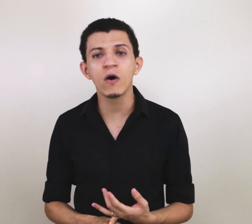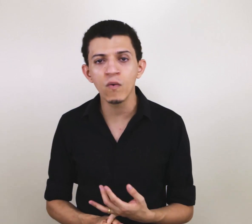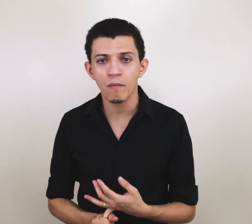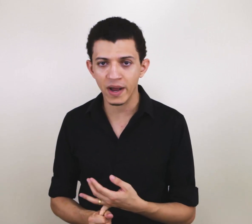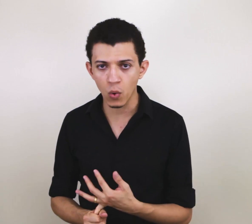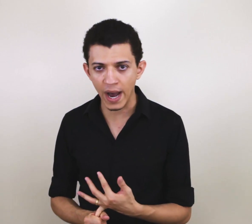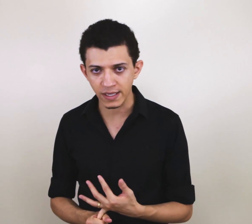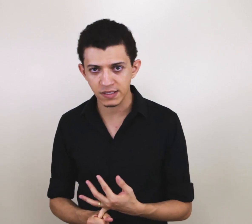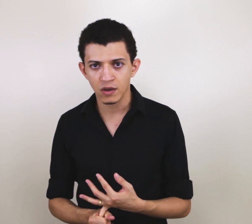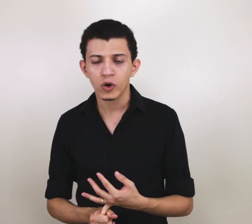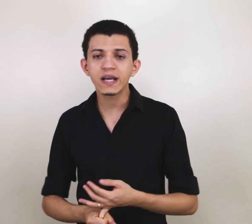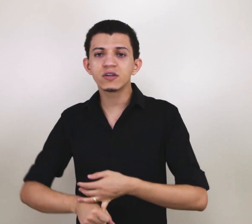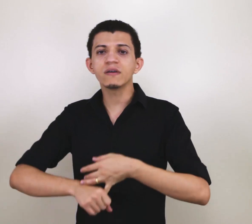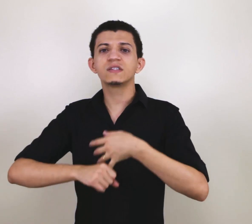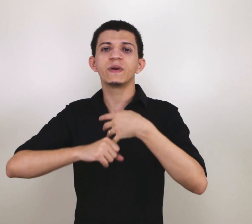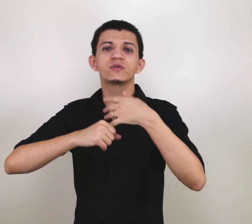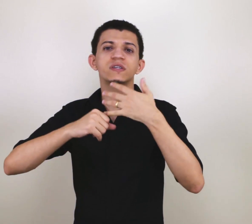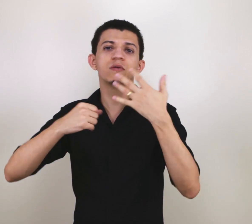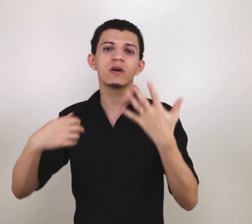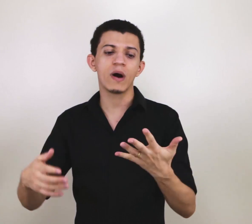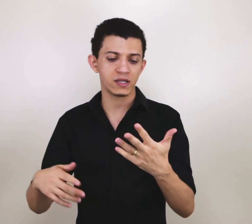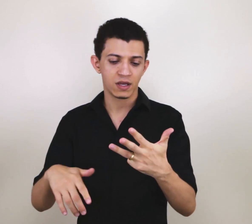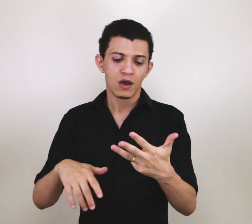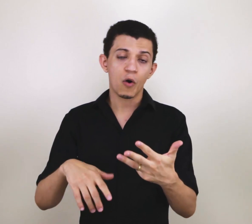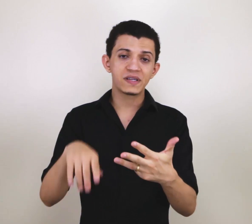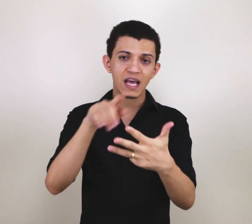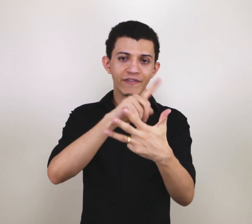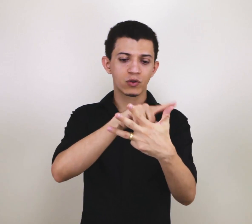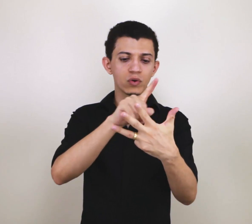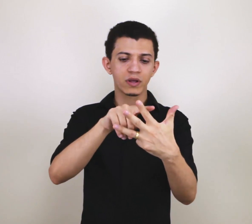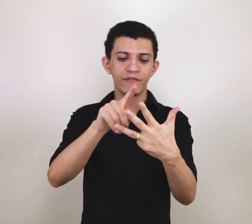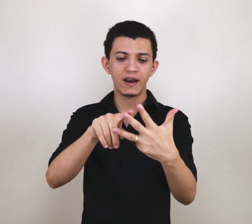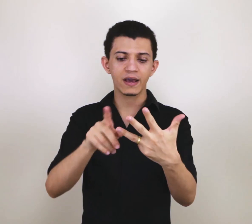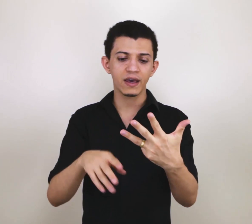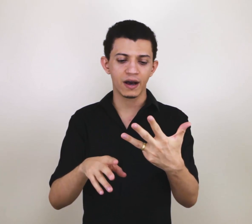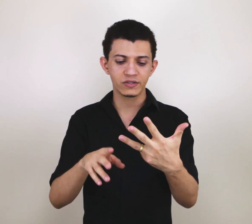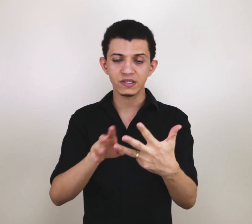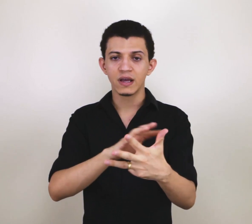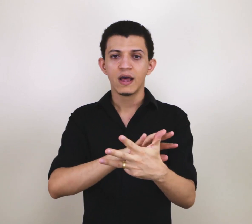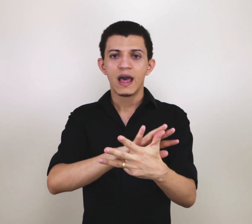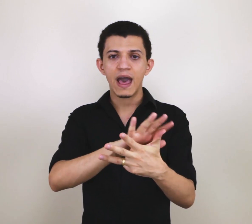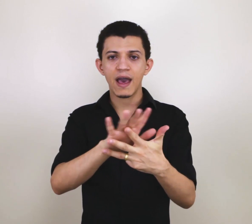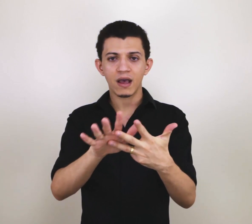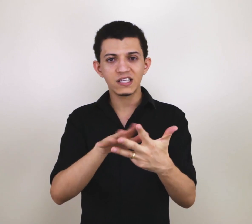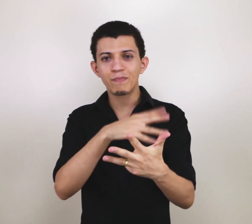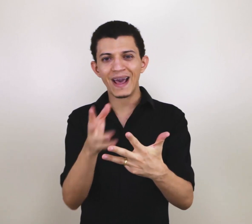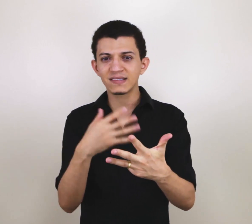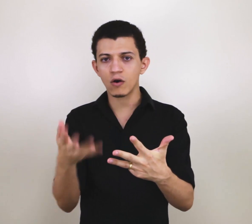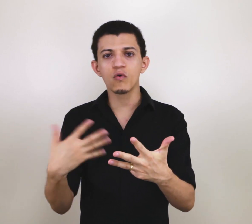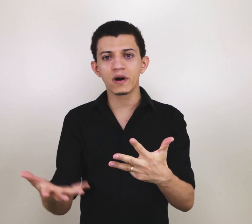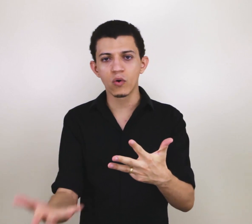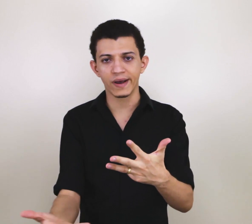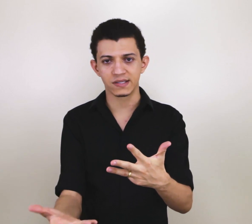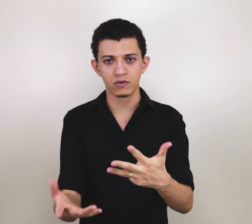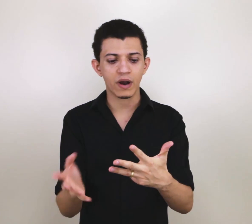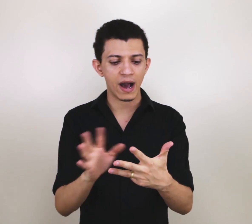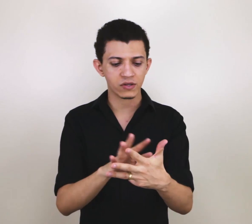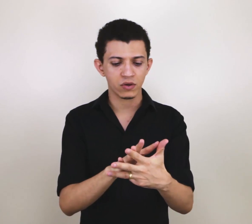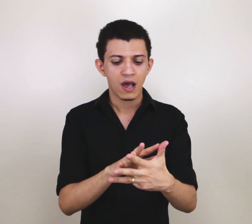não manuais. O que são as expressões não manuais? Observe que tudo que eu falei aqui antes expressa alguma coisa. No caso,